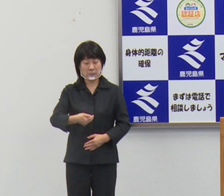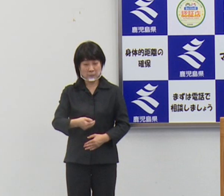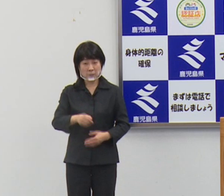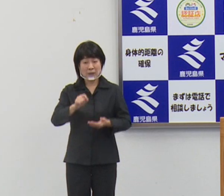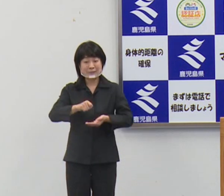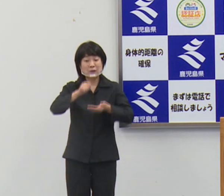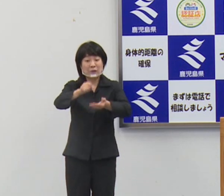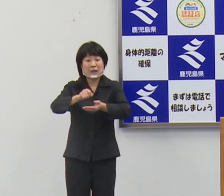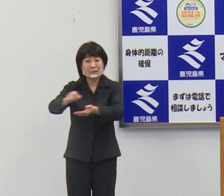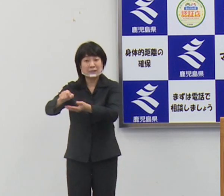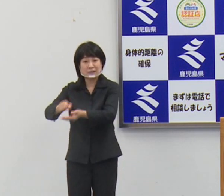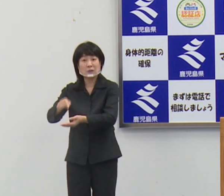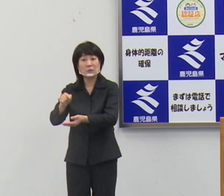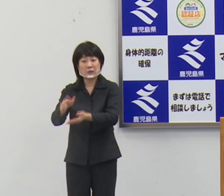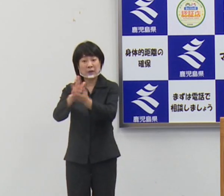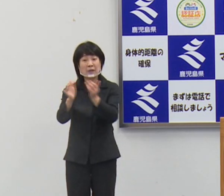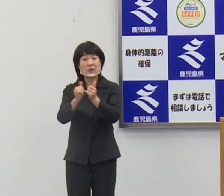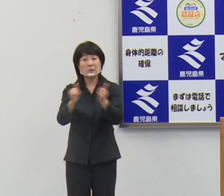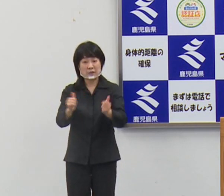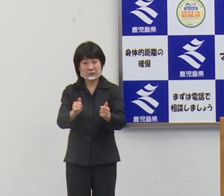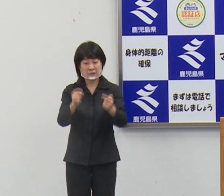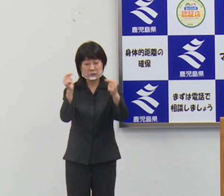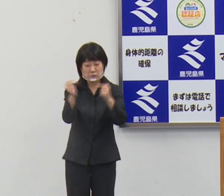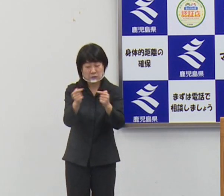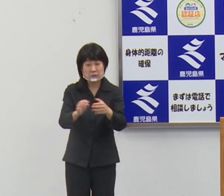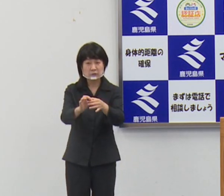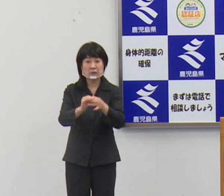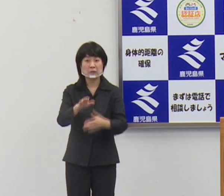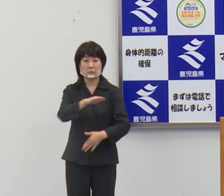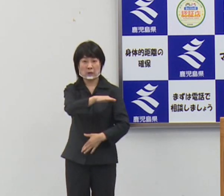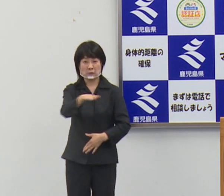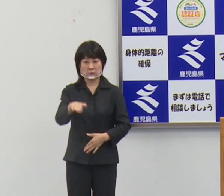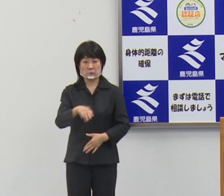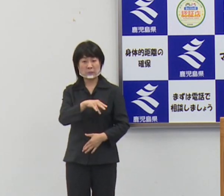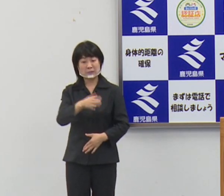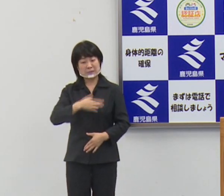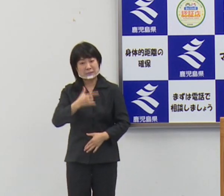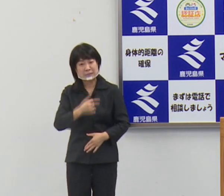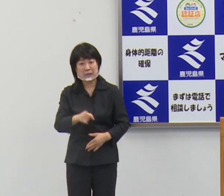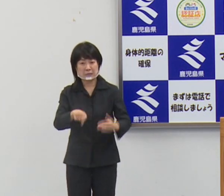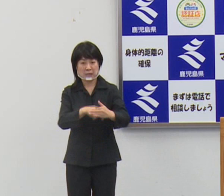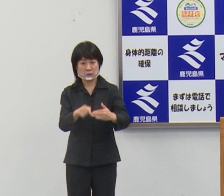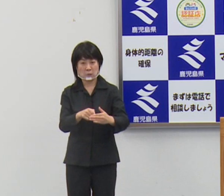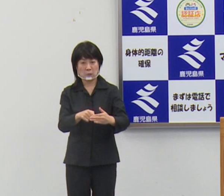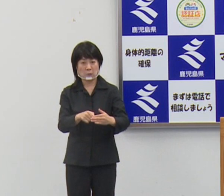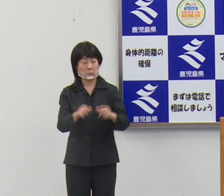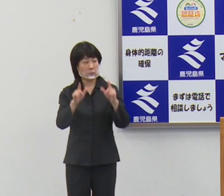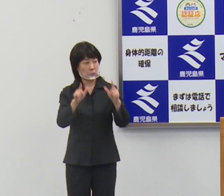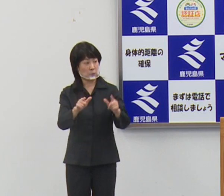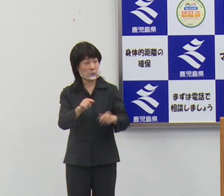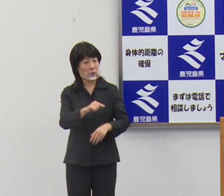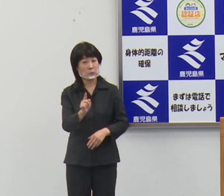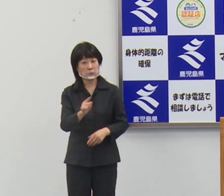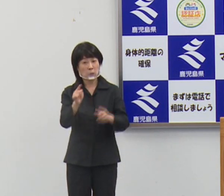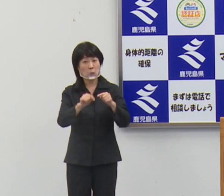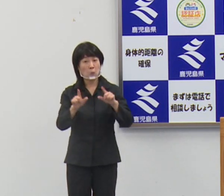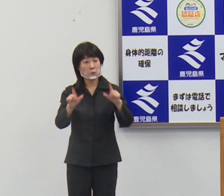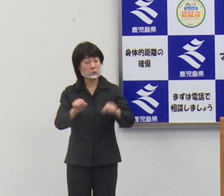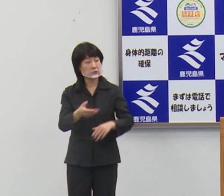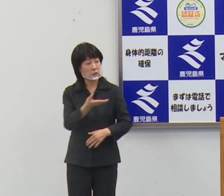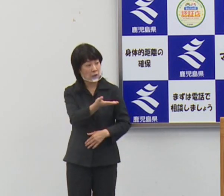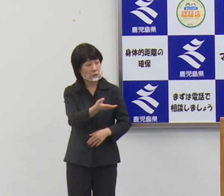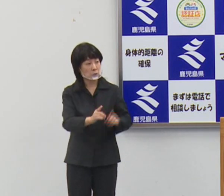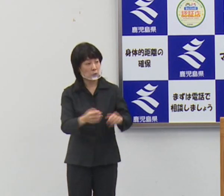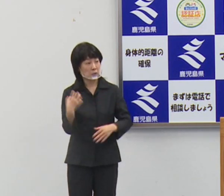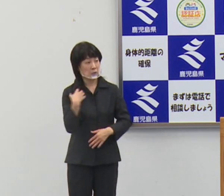民に直結する不安に思ってらっしゃる方とかもいらっしゃると思うので、ぜひ。 あれはどうでしたかね、公表したんじゃなか